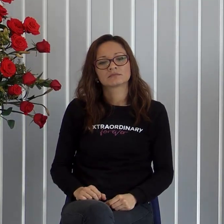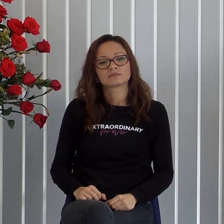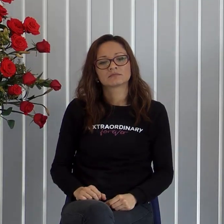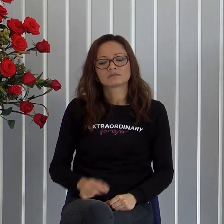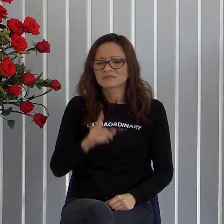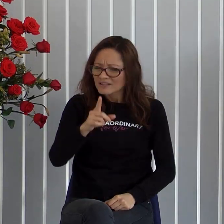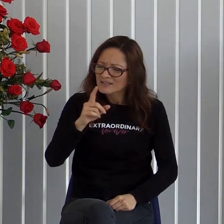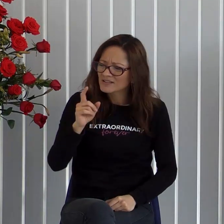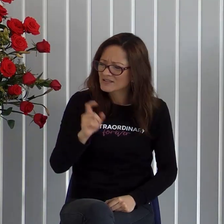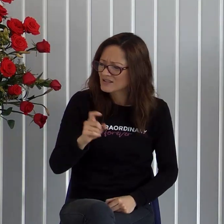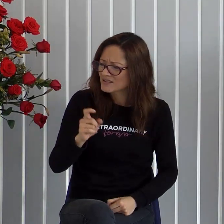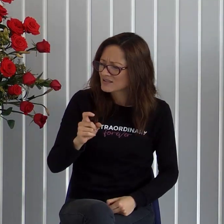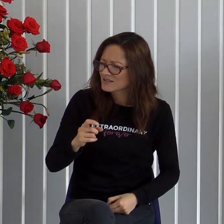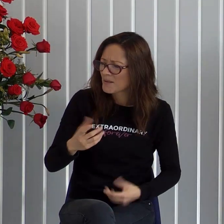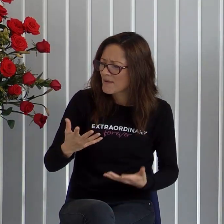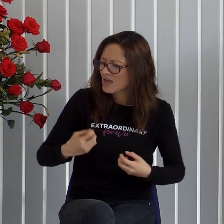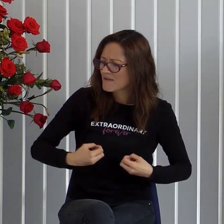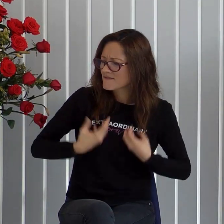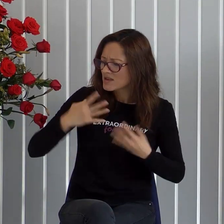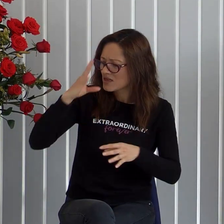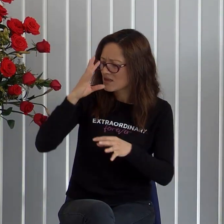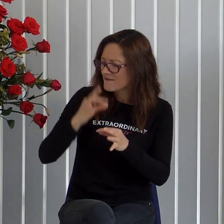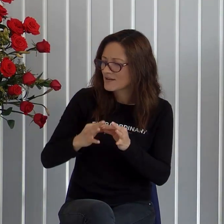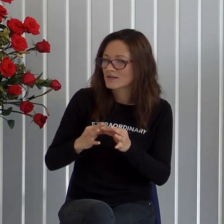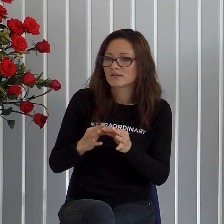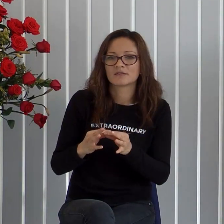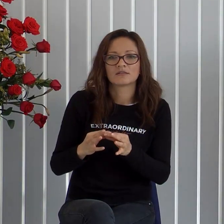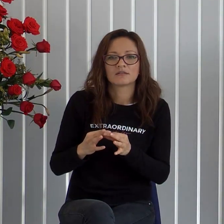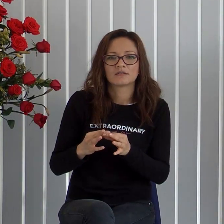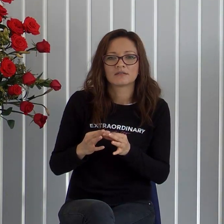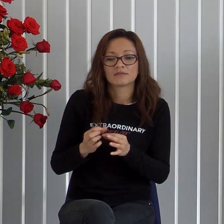¿Qué se necesita para la vida de fe?